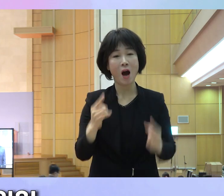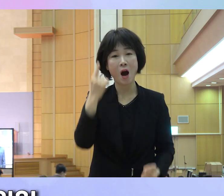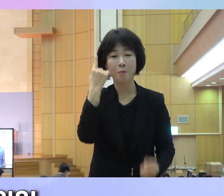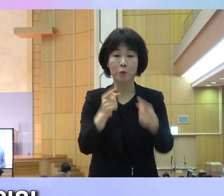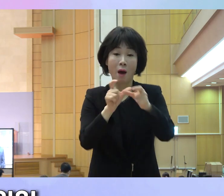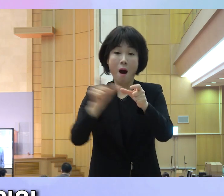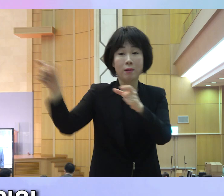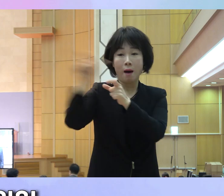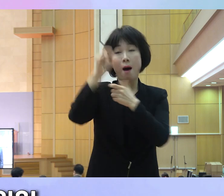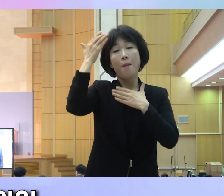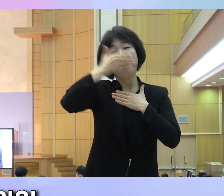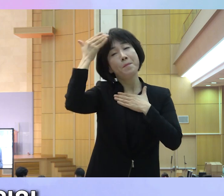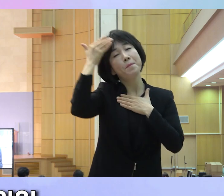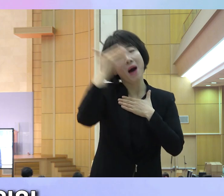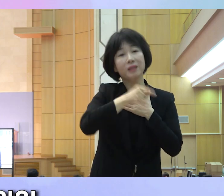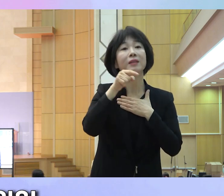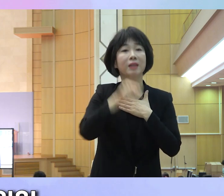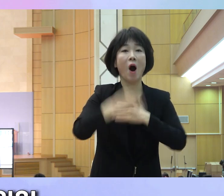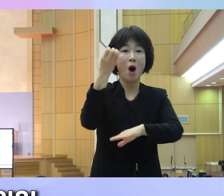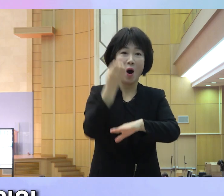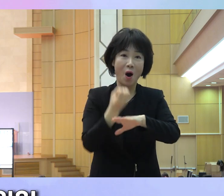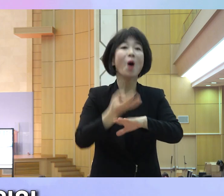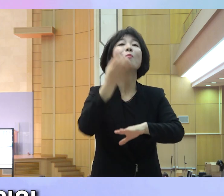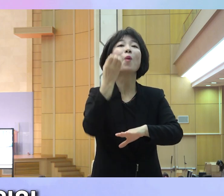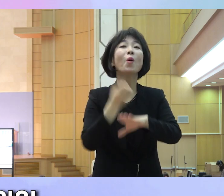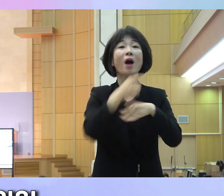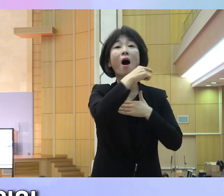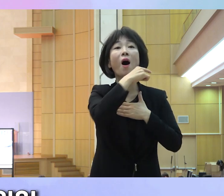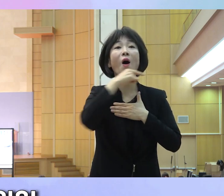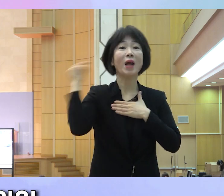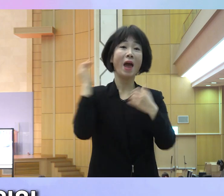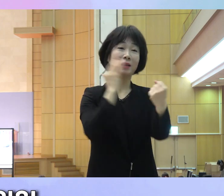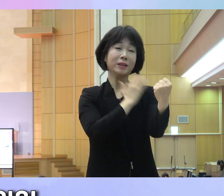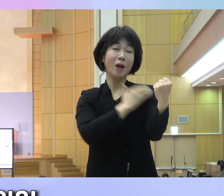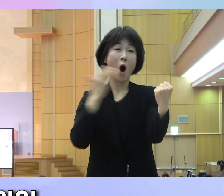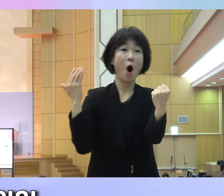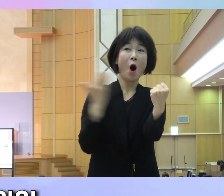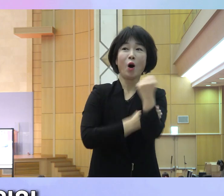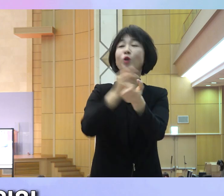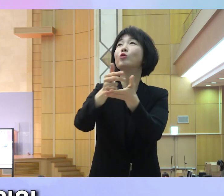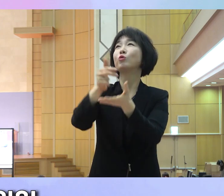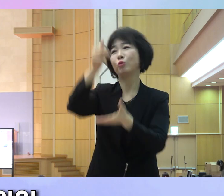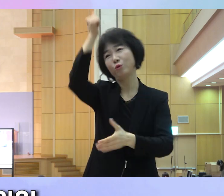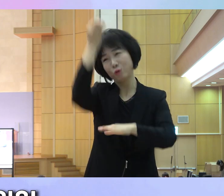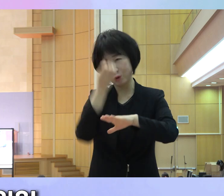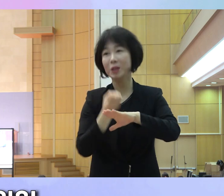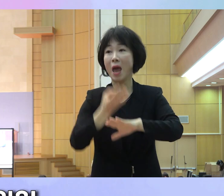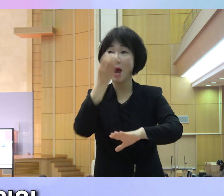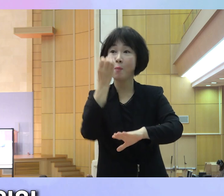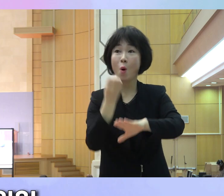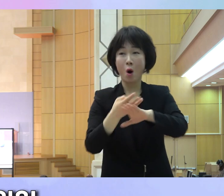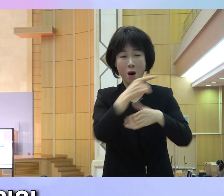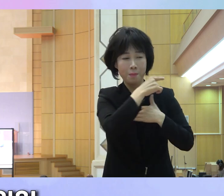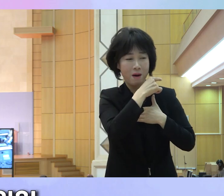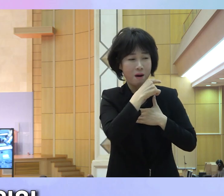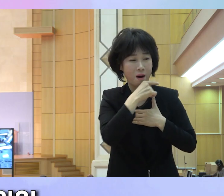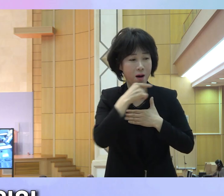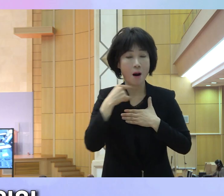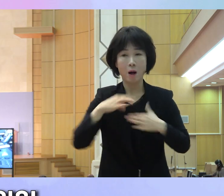눈보다 더 희게 맑히는 것 보혈의 능력 주의